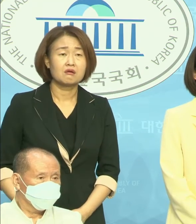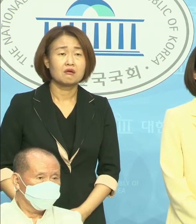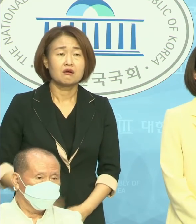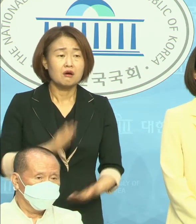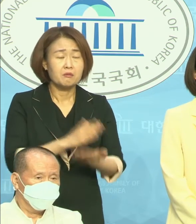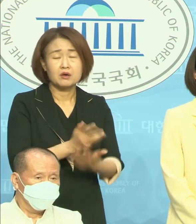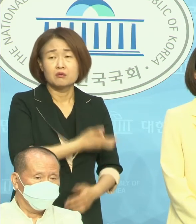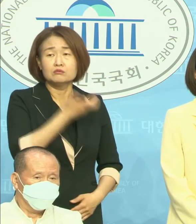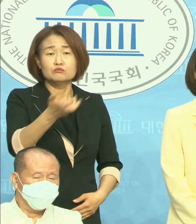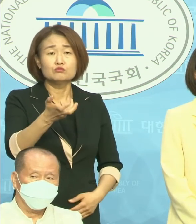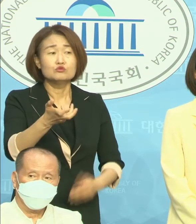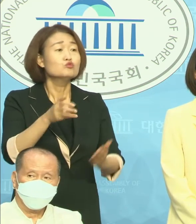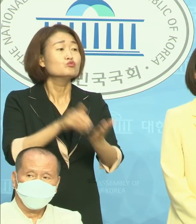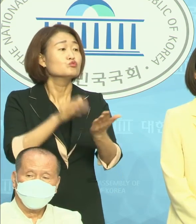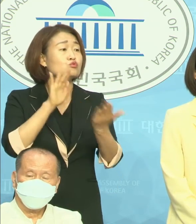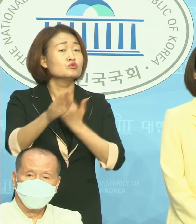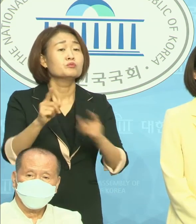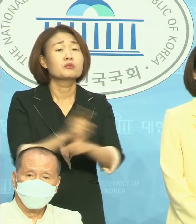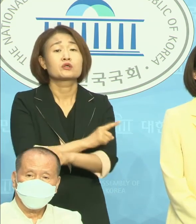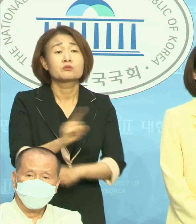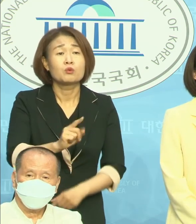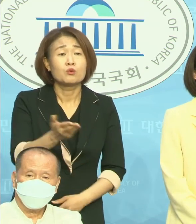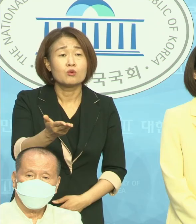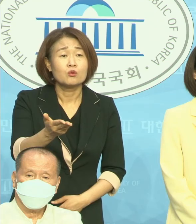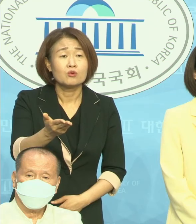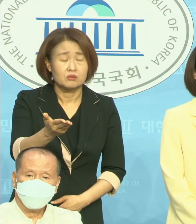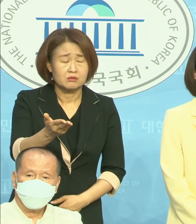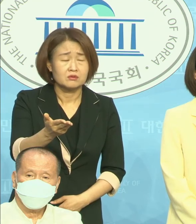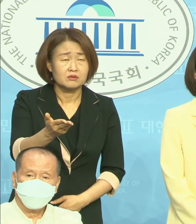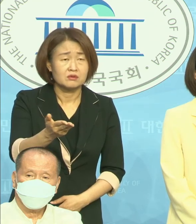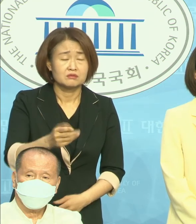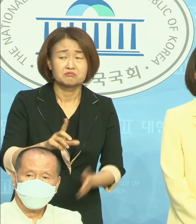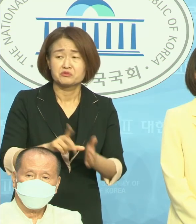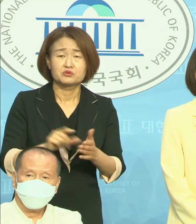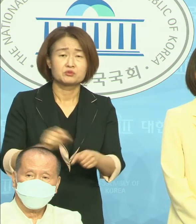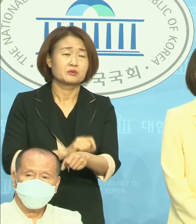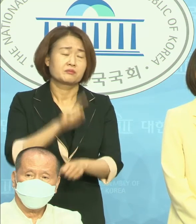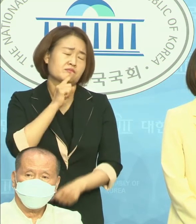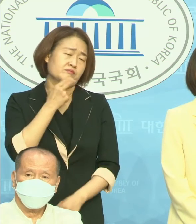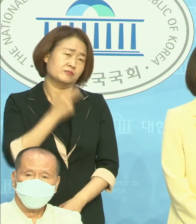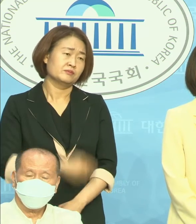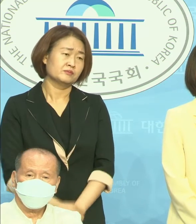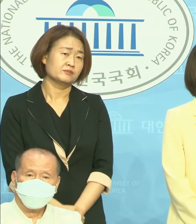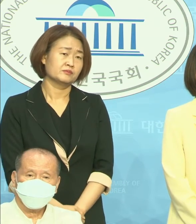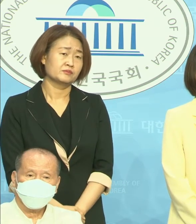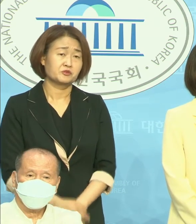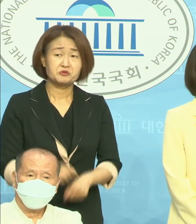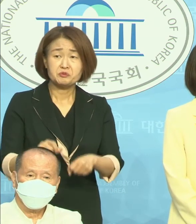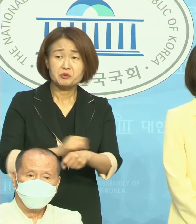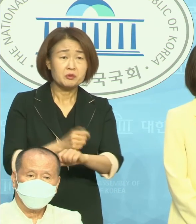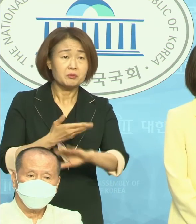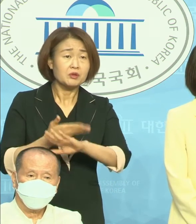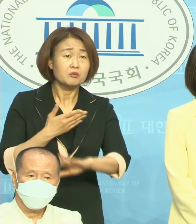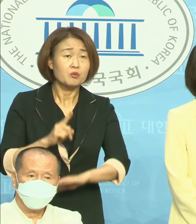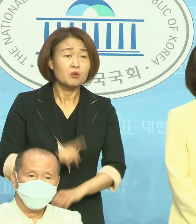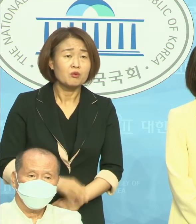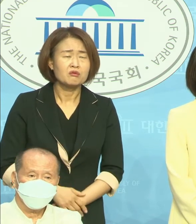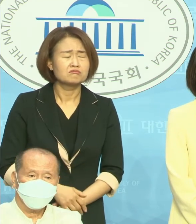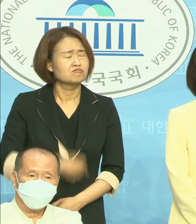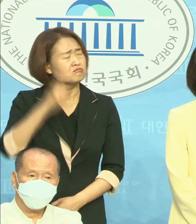바뀌었나 야 라는 것이 없다 그때만 해도 사실 알마니 별로 없었다 $2 징은 별로 못